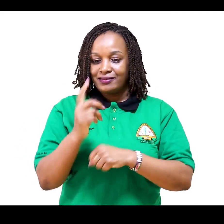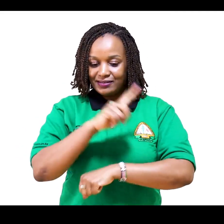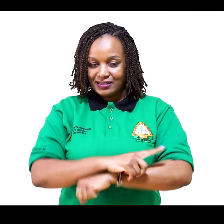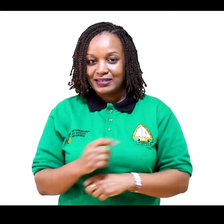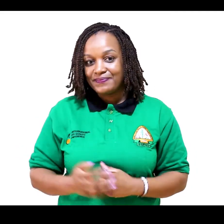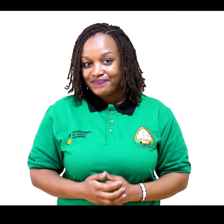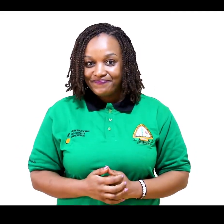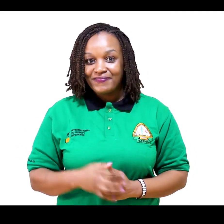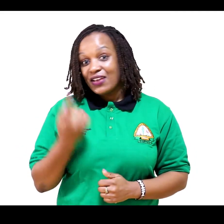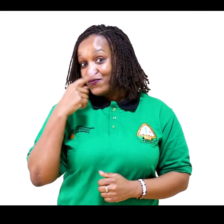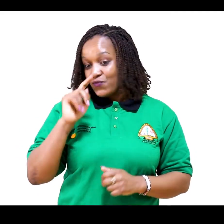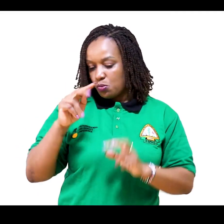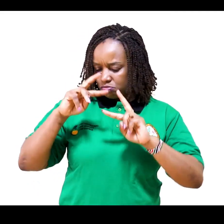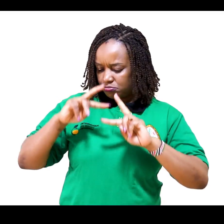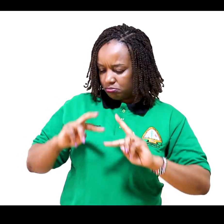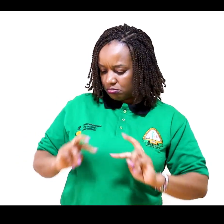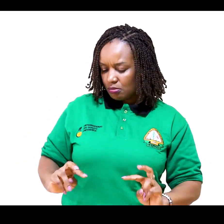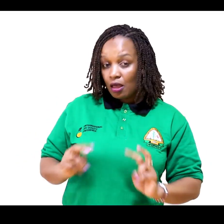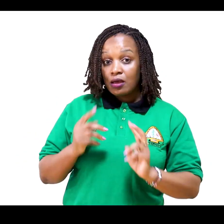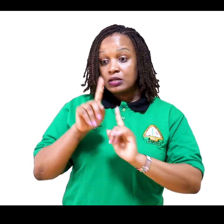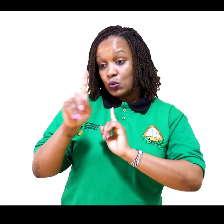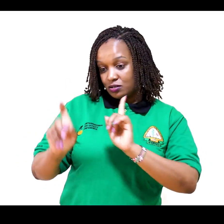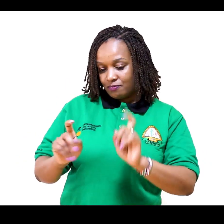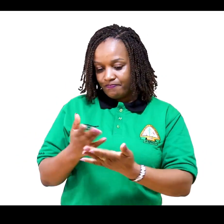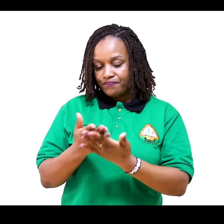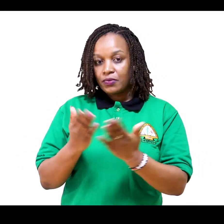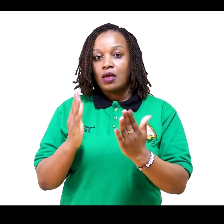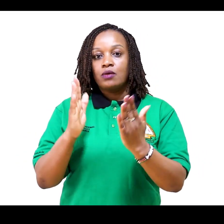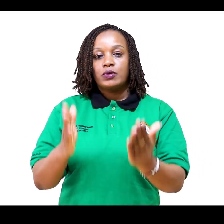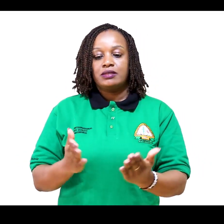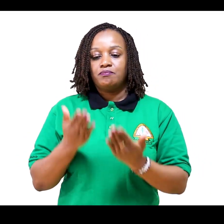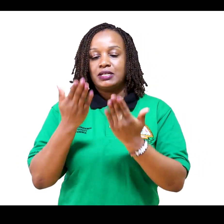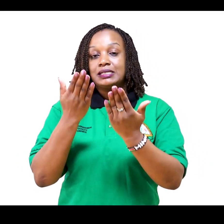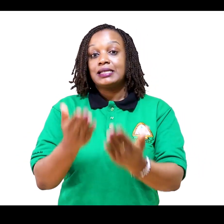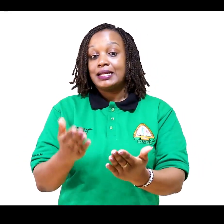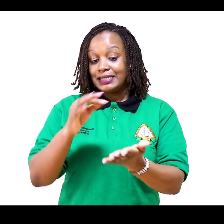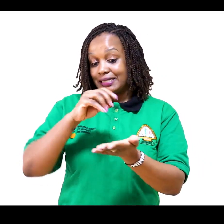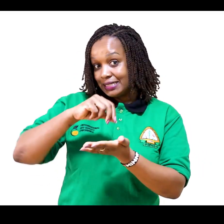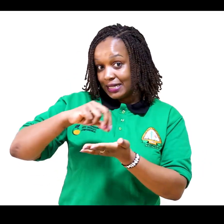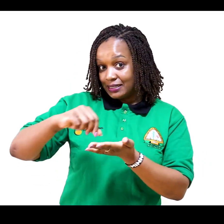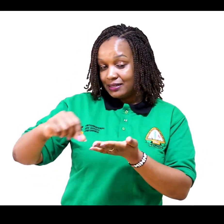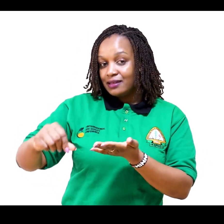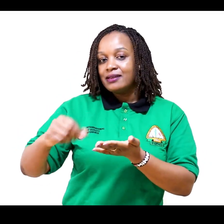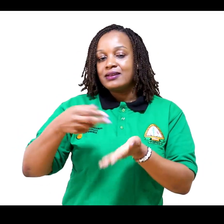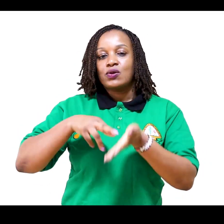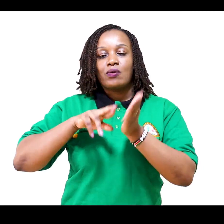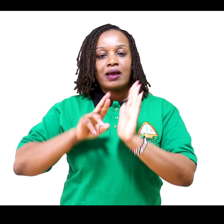kazi. Kwa uhakiki wa maombi ya NPT dhidi ya mbegu zilizowasilishwa, mahitaji